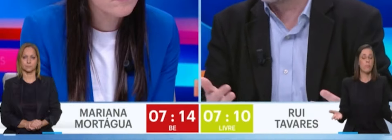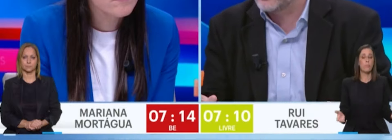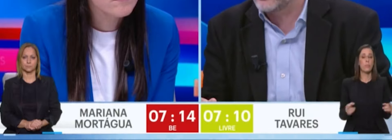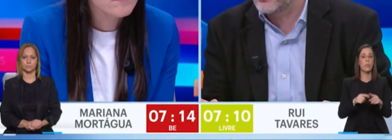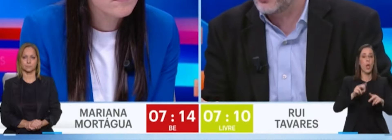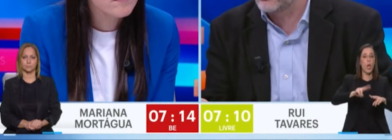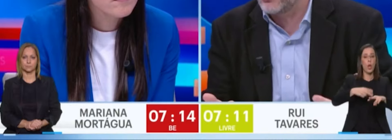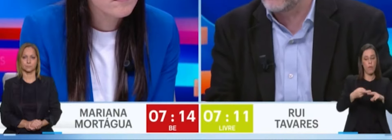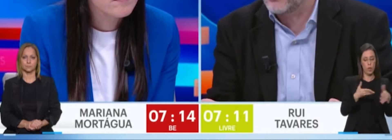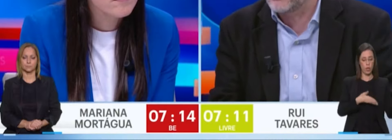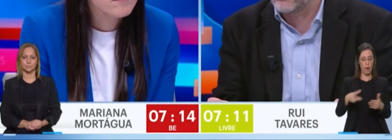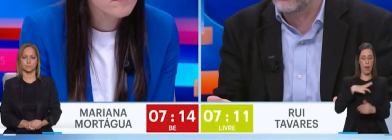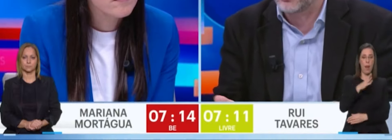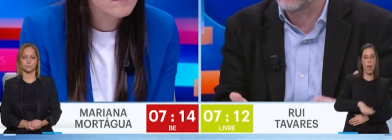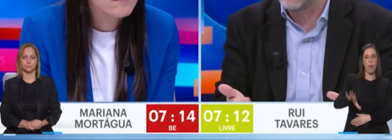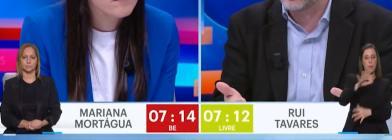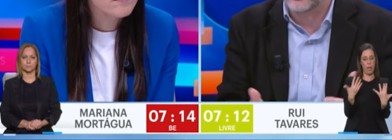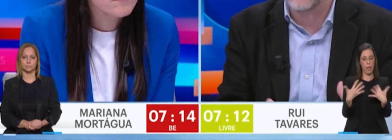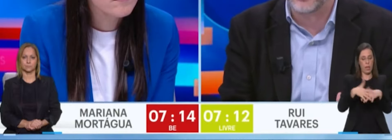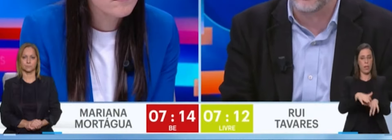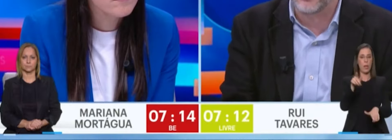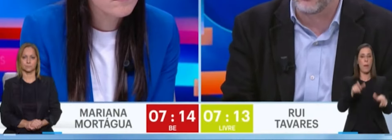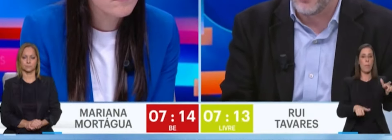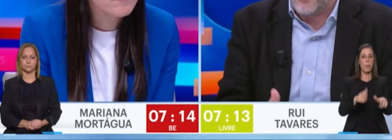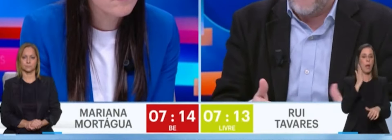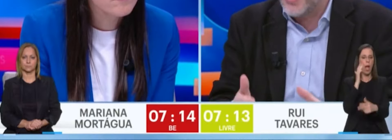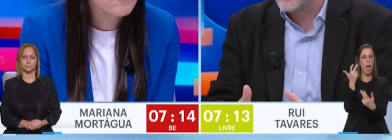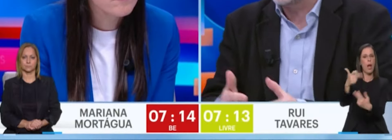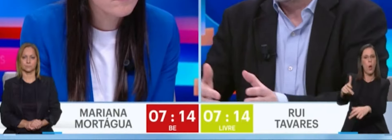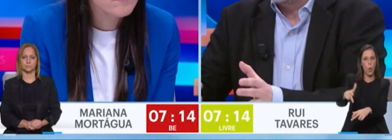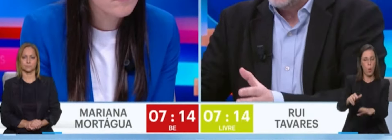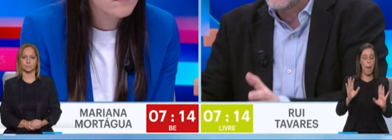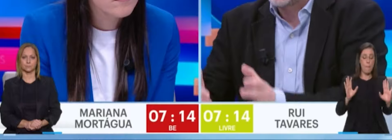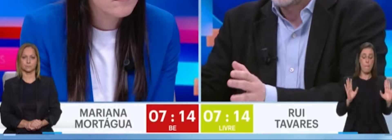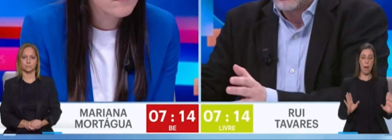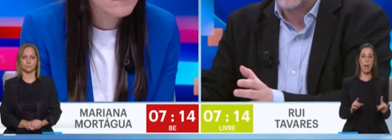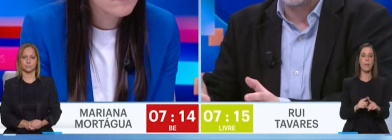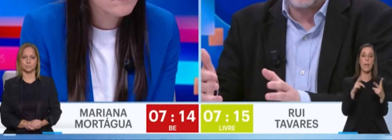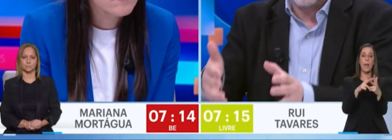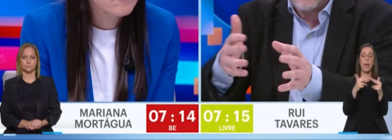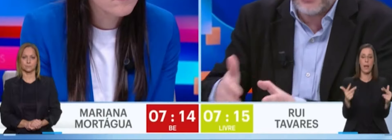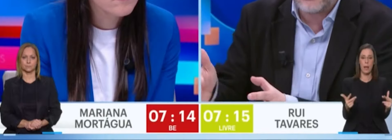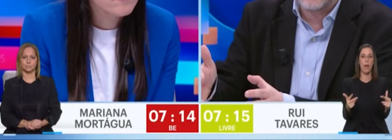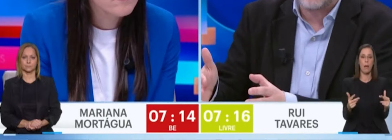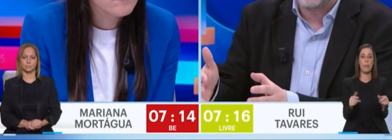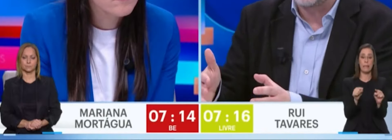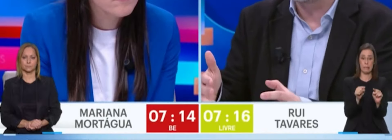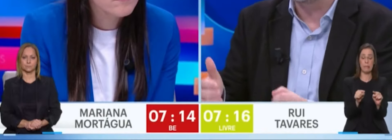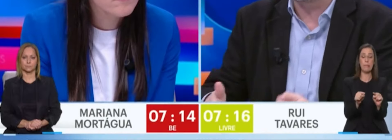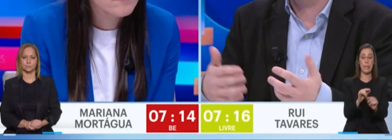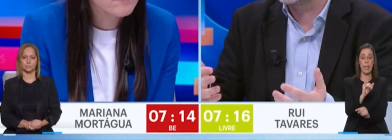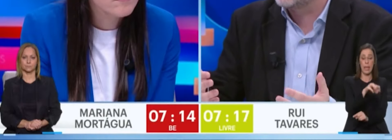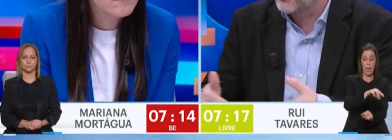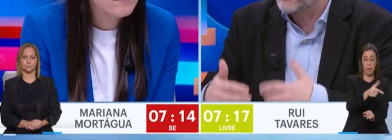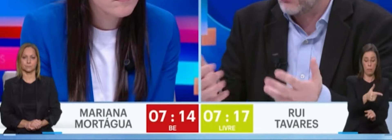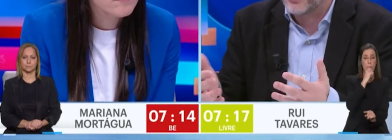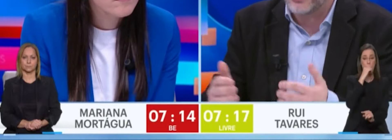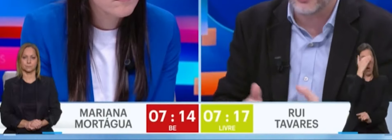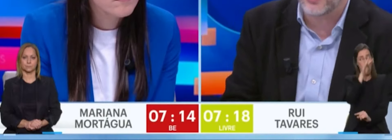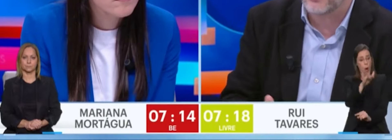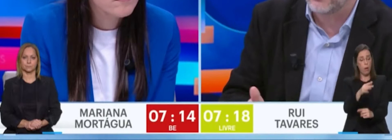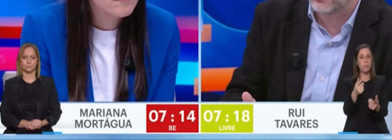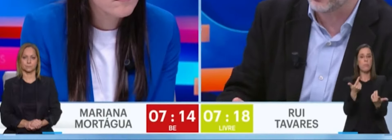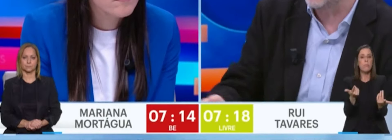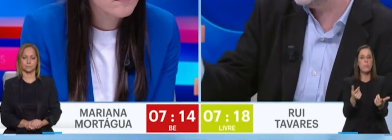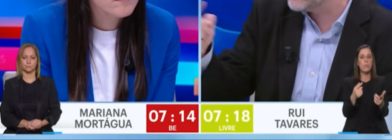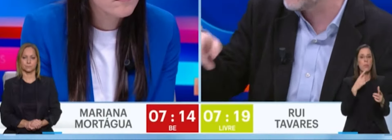para reforçar a estratégia Nacional de integração das pessoas Sem Abrigo Mas as câmaras municipais e e assim através do imt podem usar por exemplo para combater